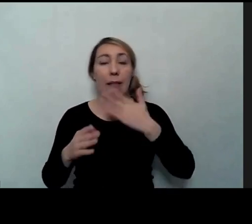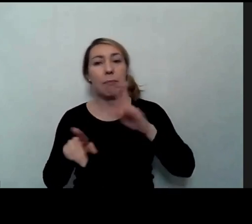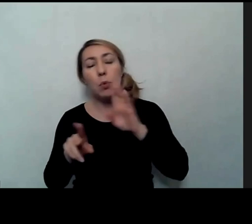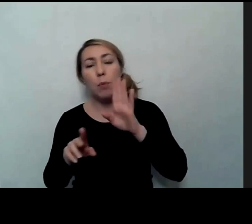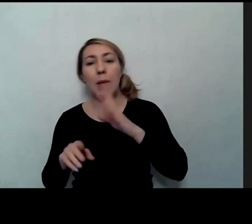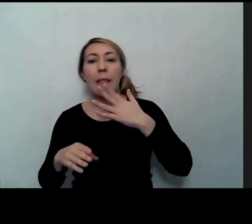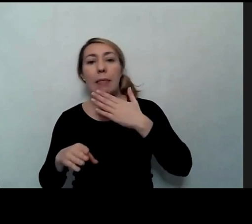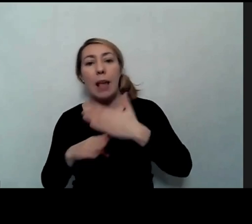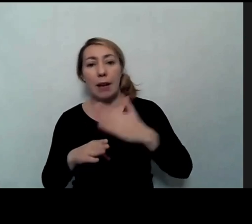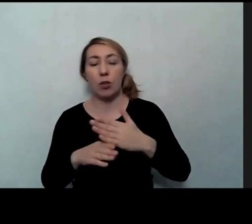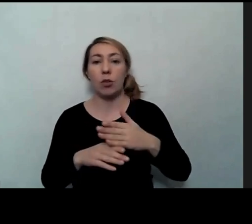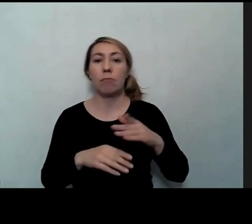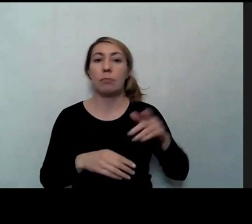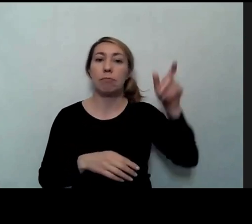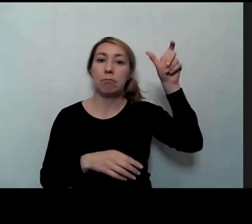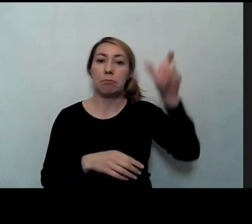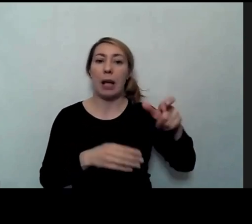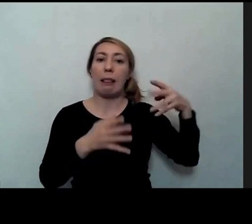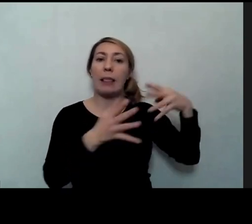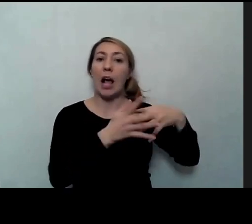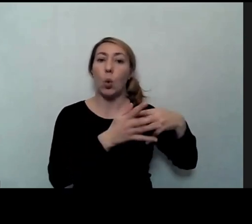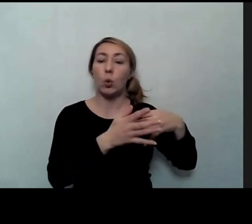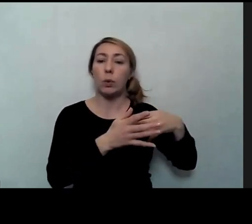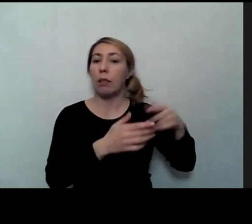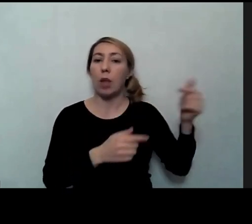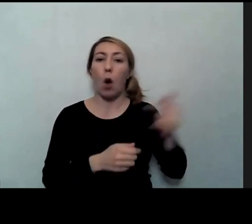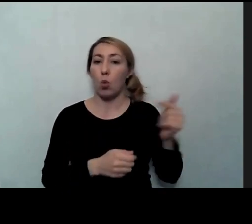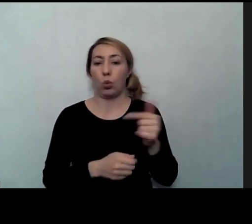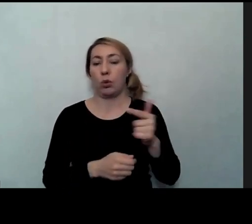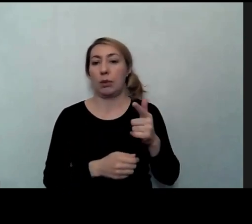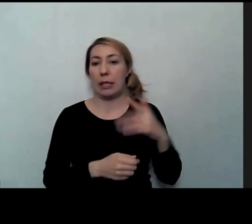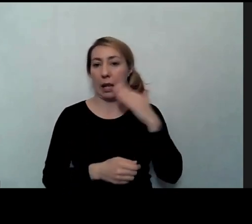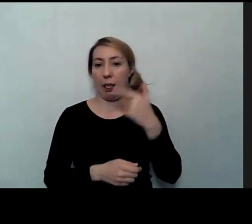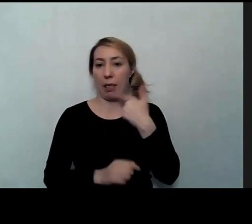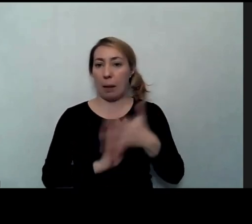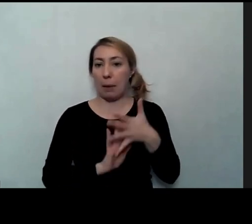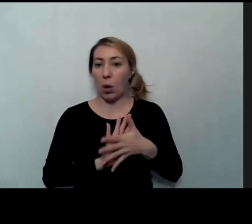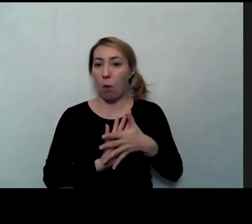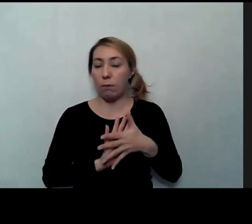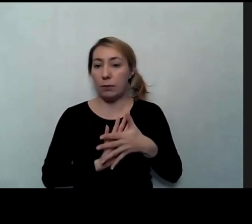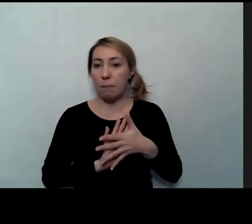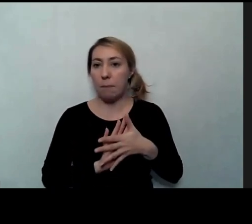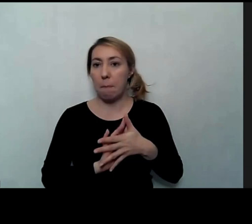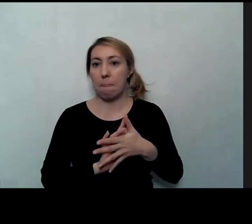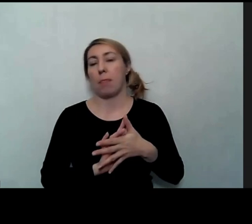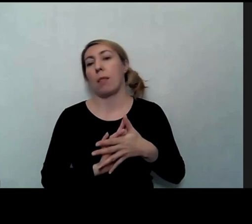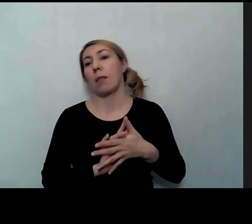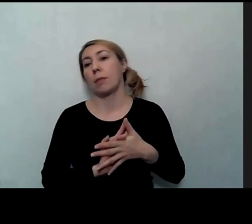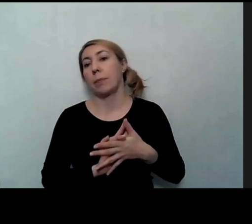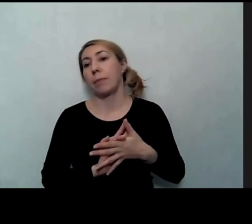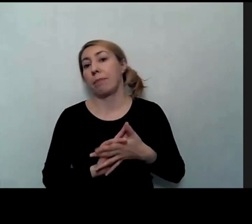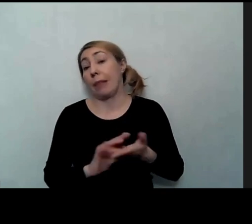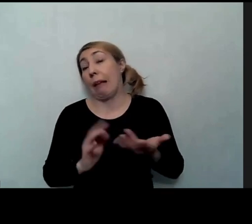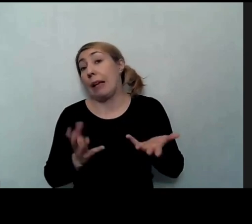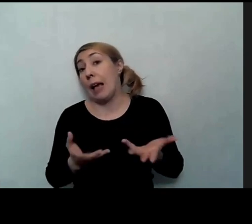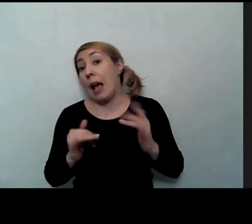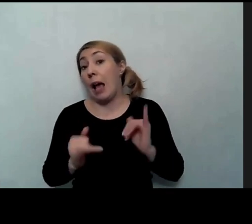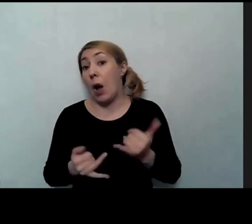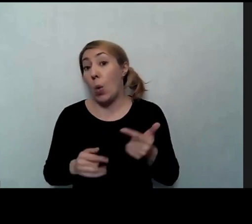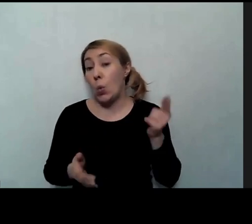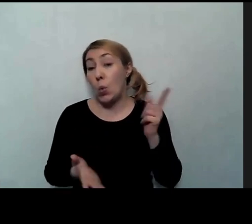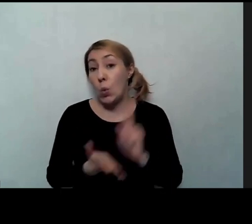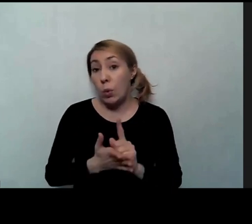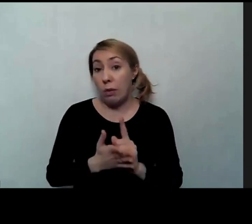że diagnosta nie musi znać języka migowego. I myślę, że na ile uda się nie